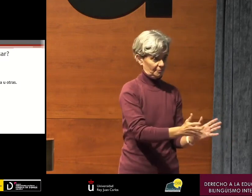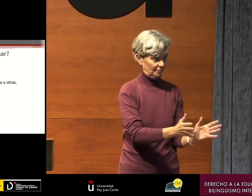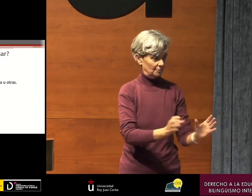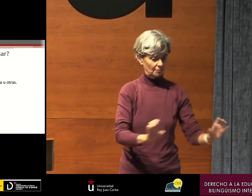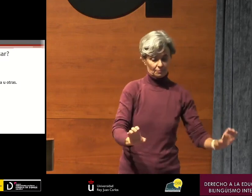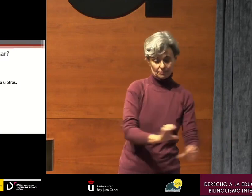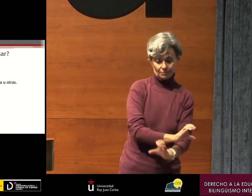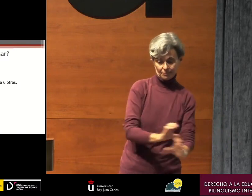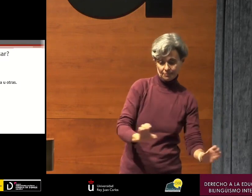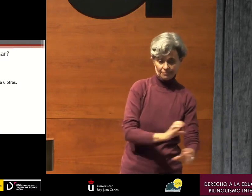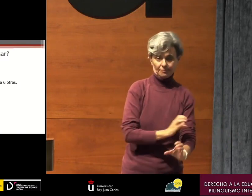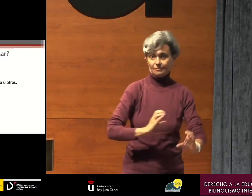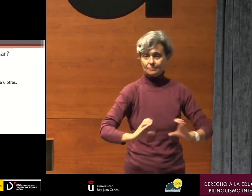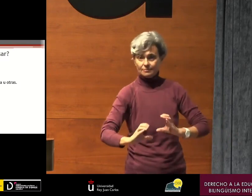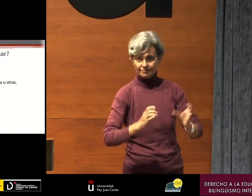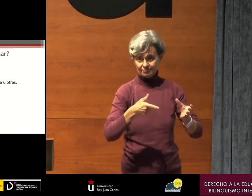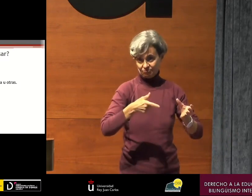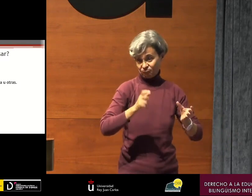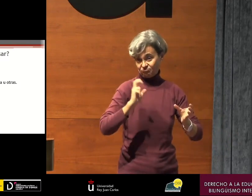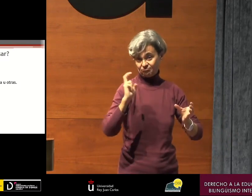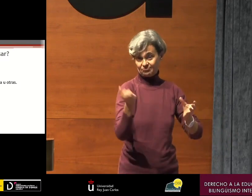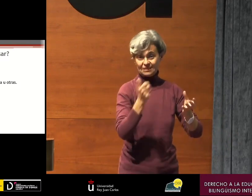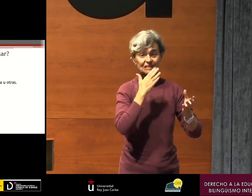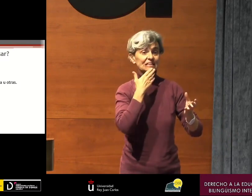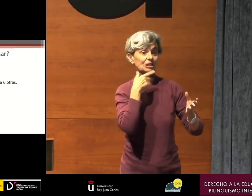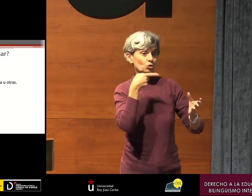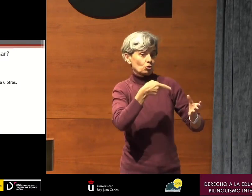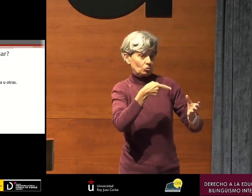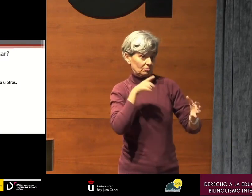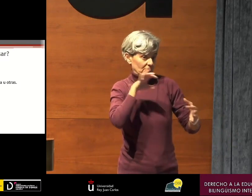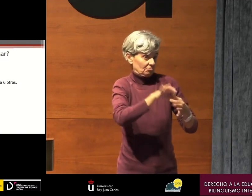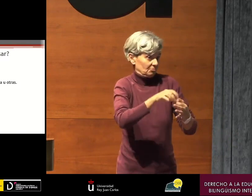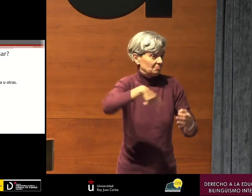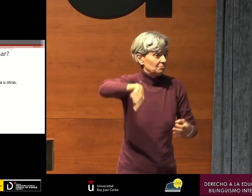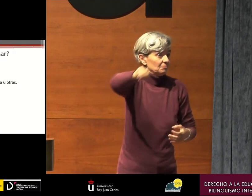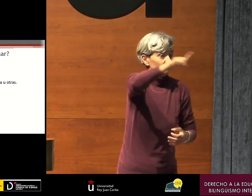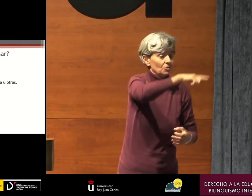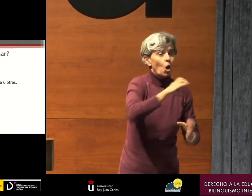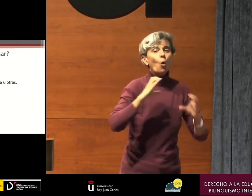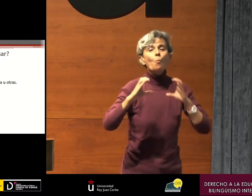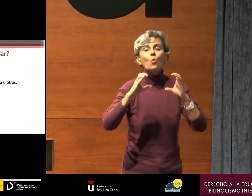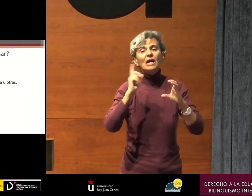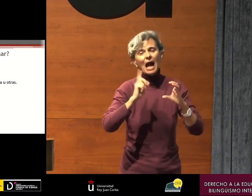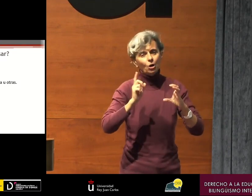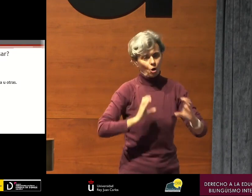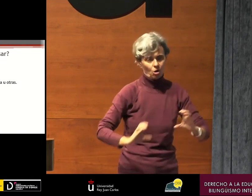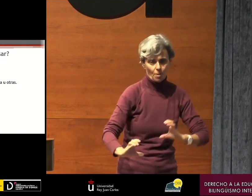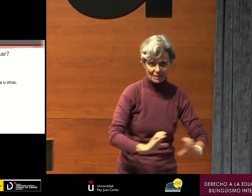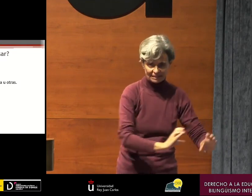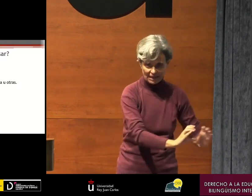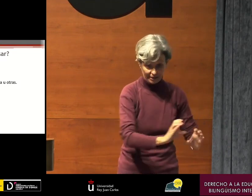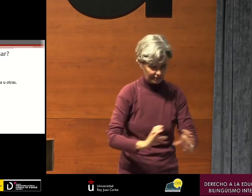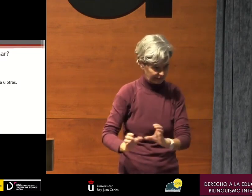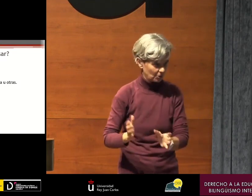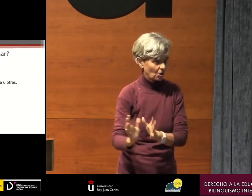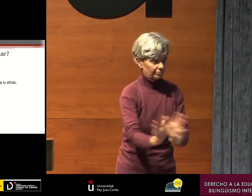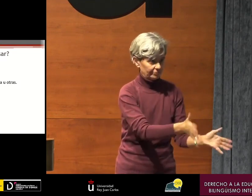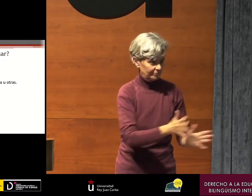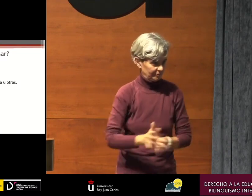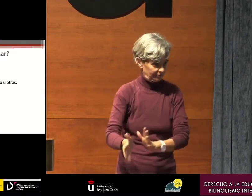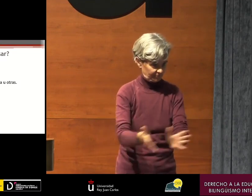¿no? A asignar, a conversar, a comunicarnos entre los alumnos, nosotros y nosotras con los